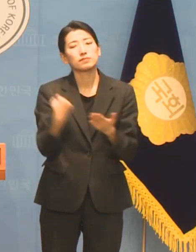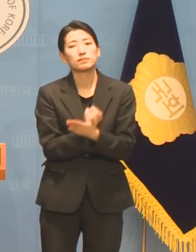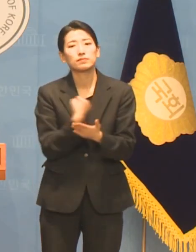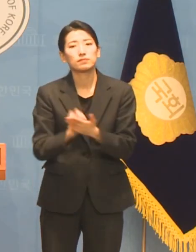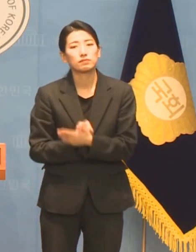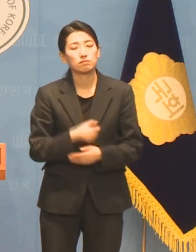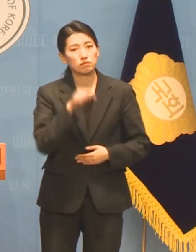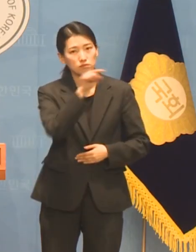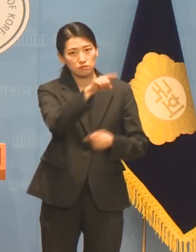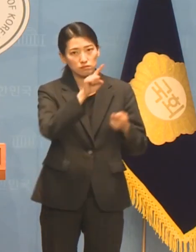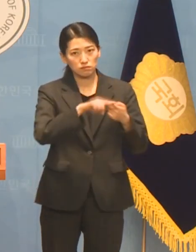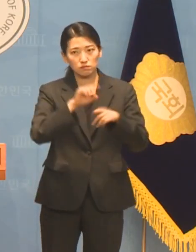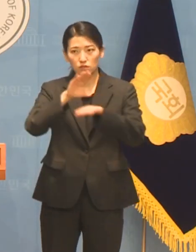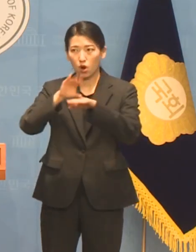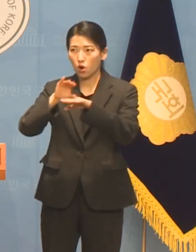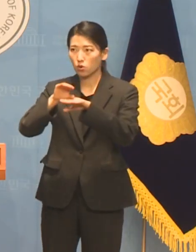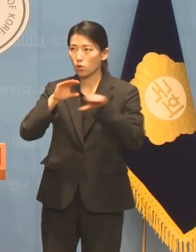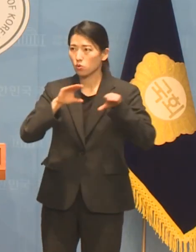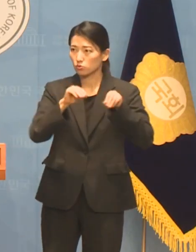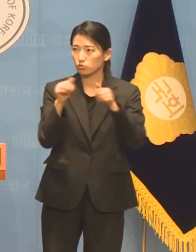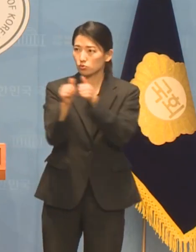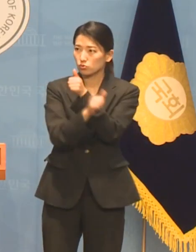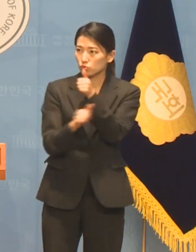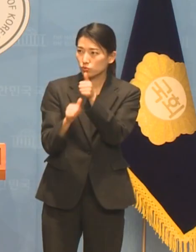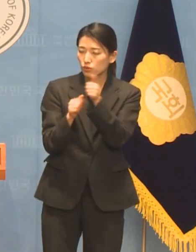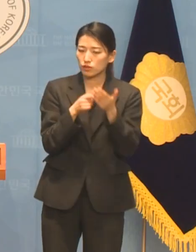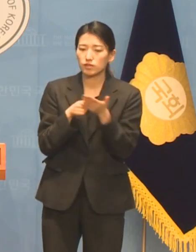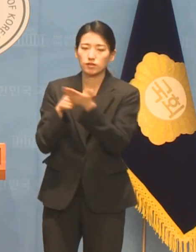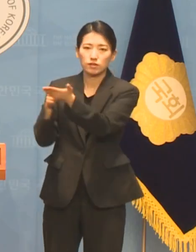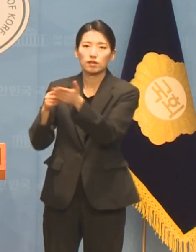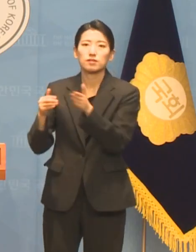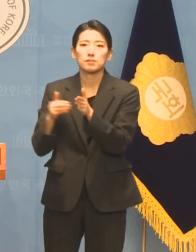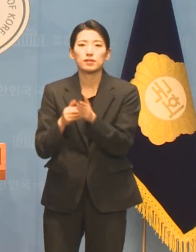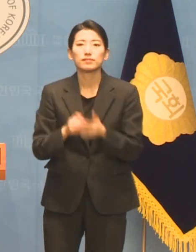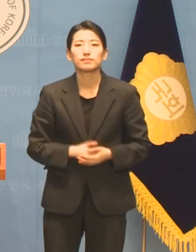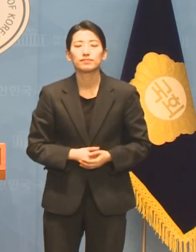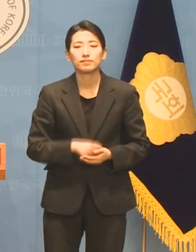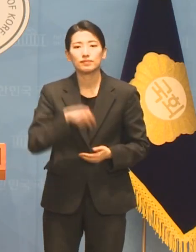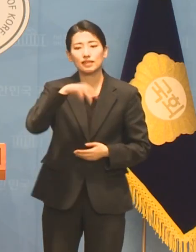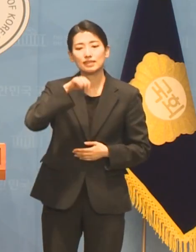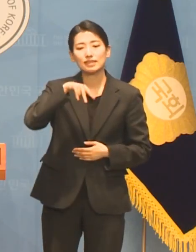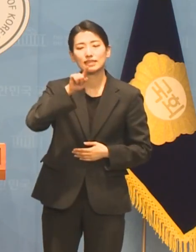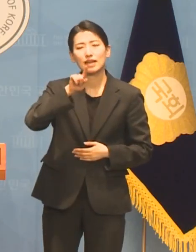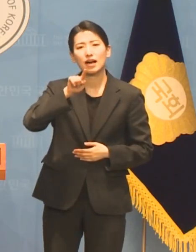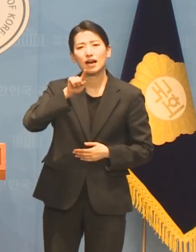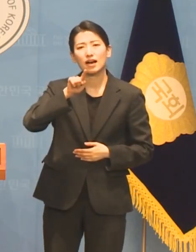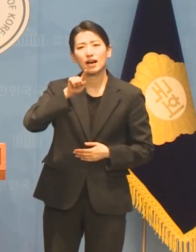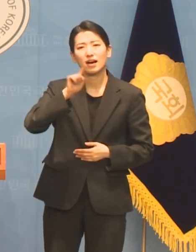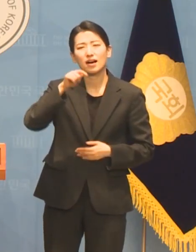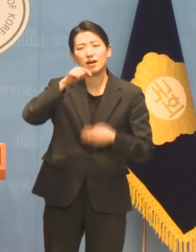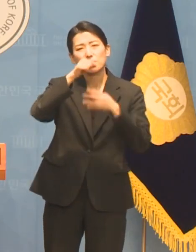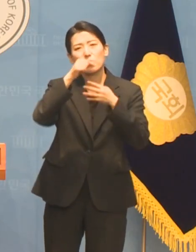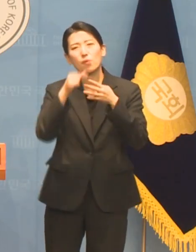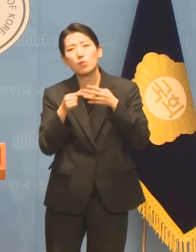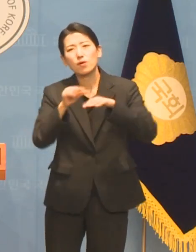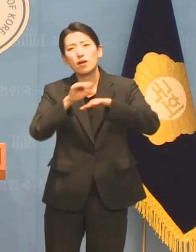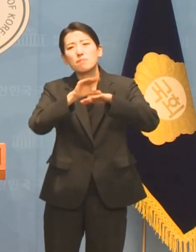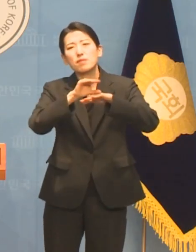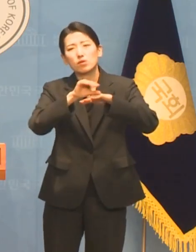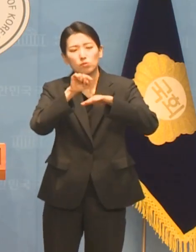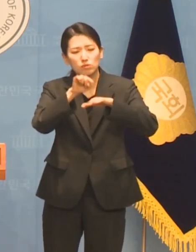대해서는 언론중재위원회에 제소했다는 말씀을 드리겠습니다. 시사 프로그램 패널 구성 불균형 문제에 대한 방송 대응